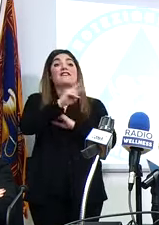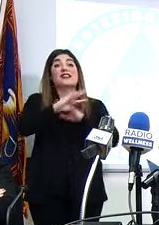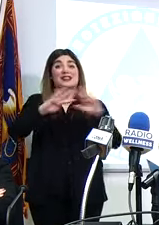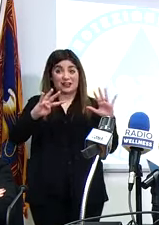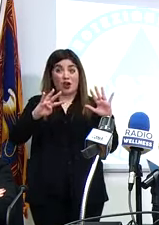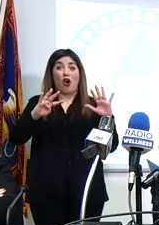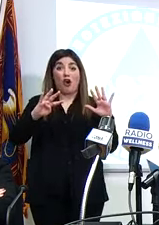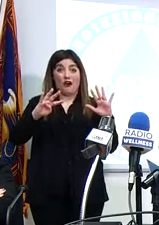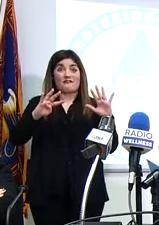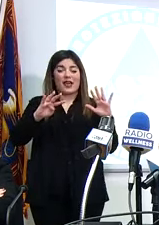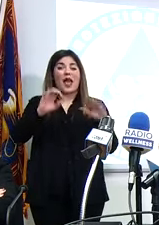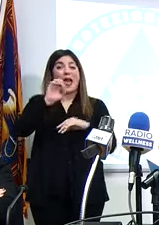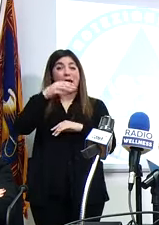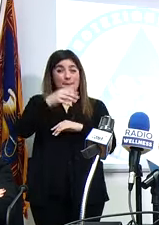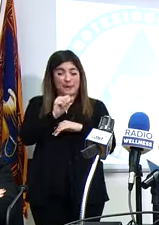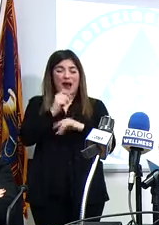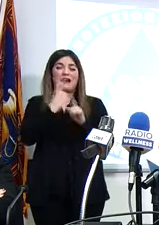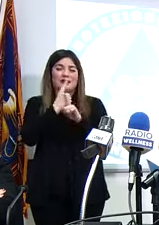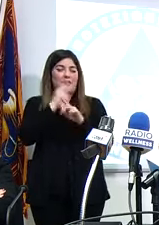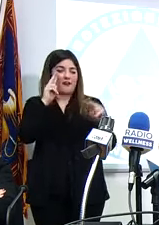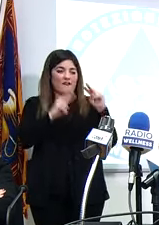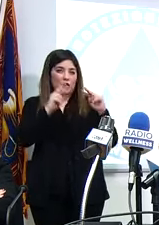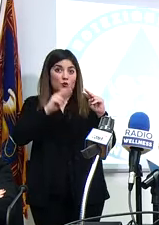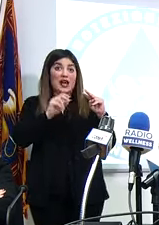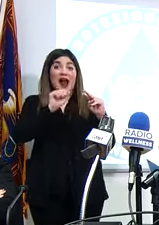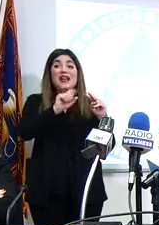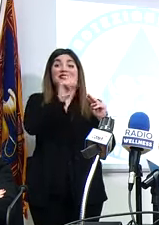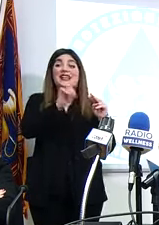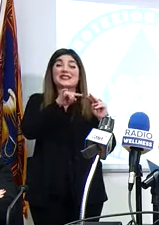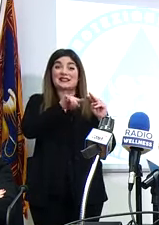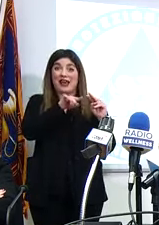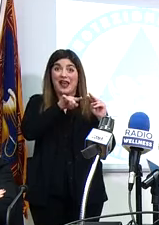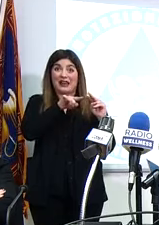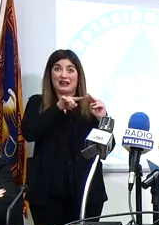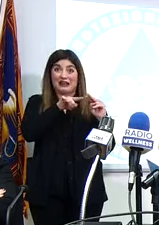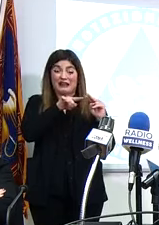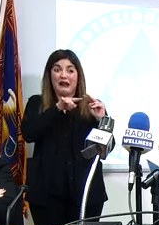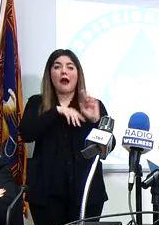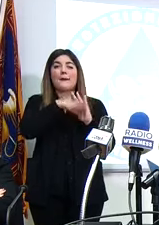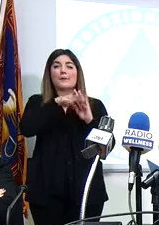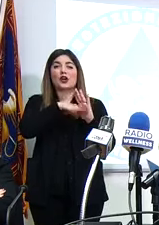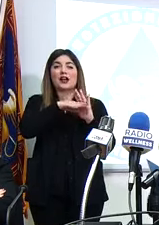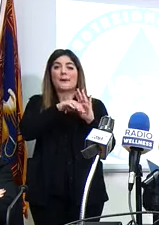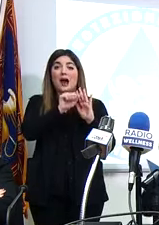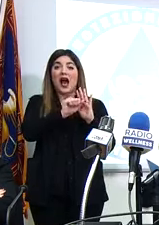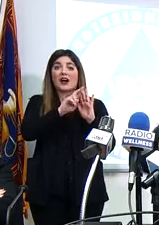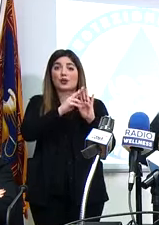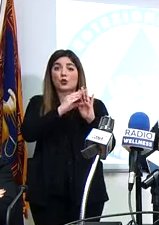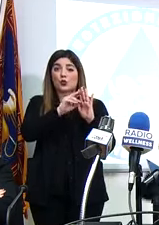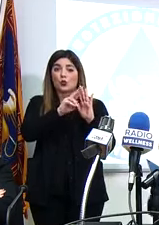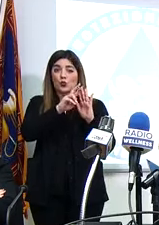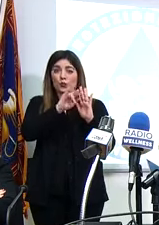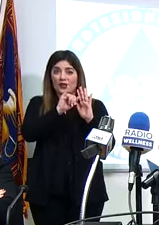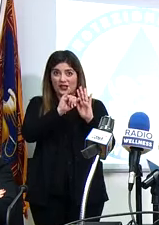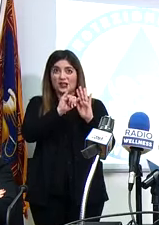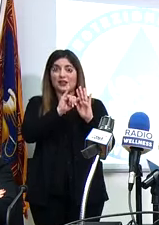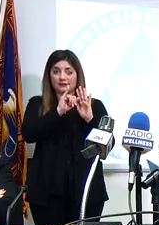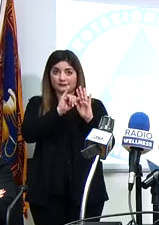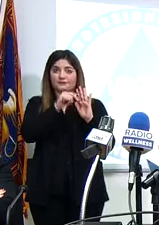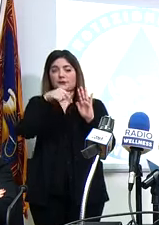L'EMA dovrà valutare, perché l'AstraZeneca nel programma Arcuri, che oggi è stato upgraded, cioè è